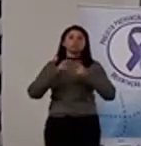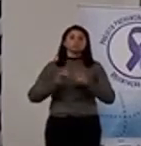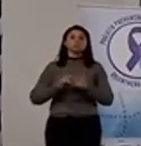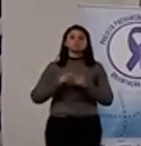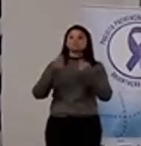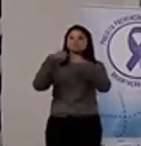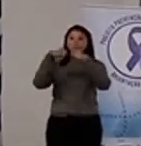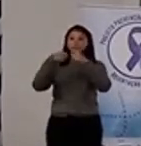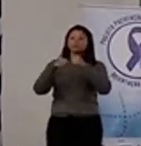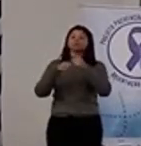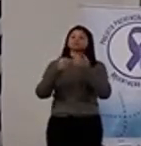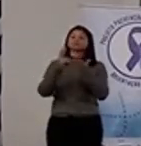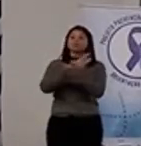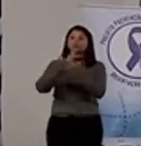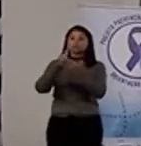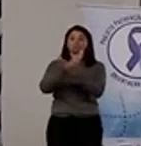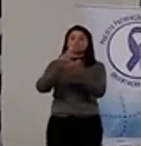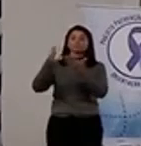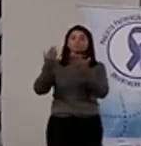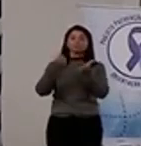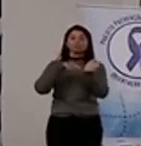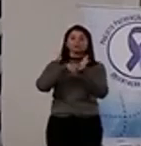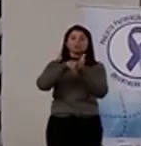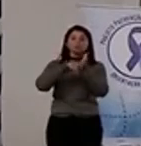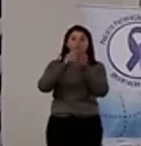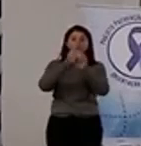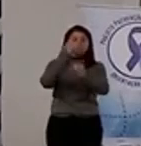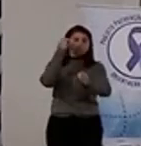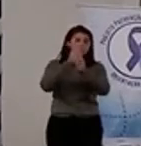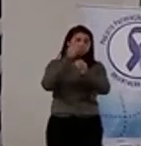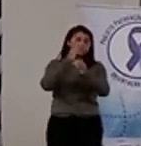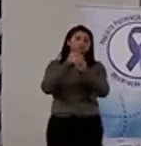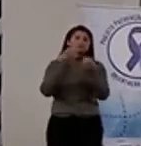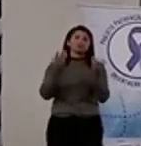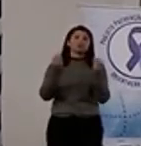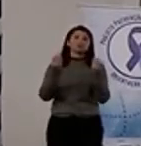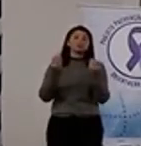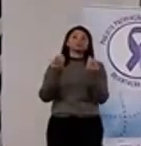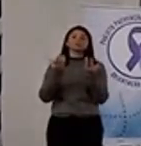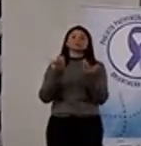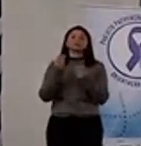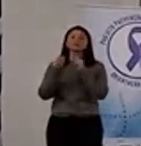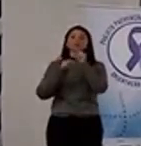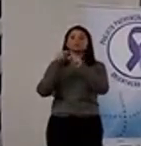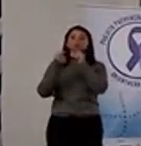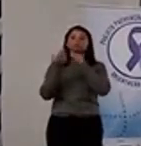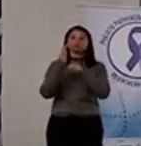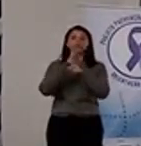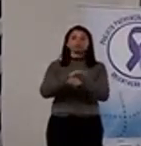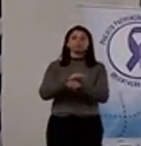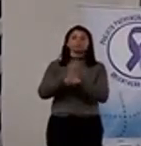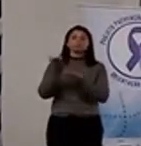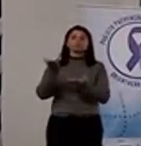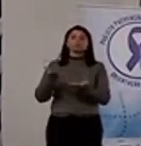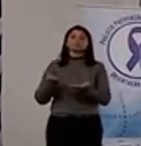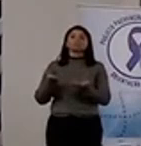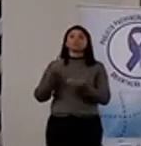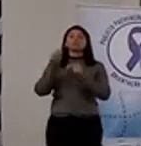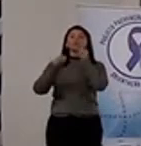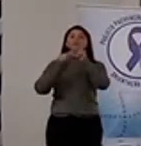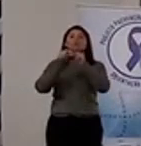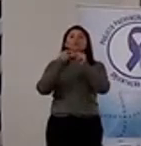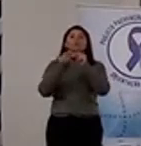Existem alguns exames que você pede, muitas vezes para corroborar aquele diagnóstico genético. E um dos exemplos desse exame é esse,